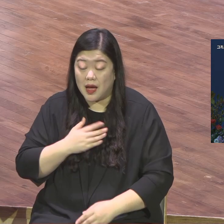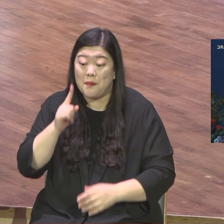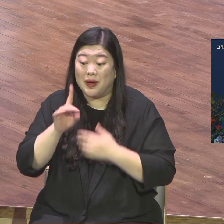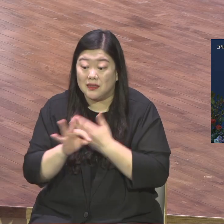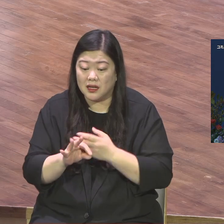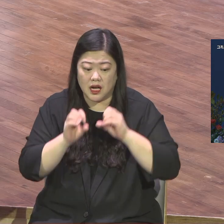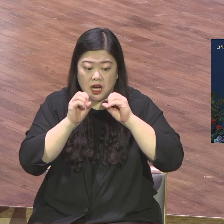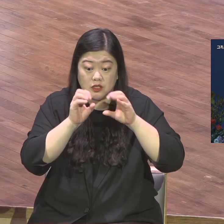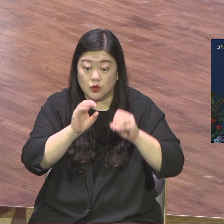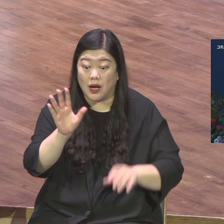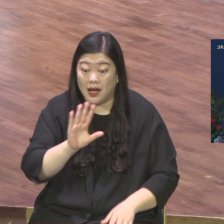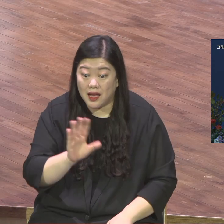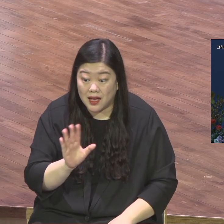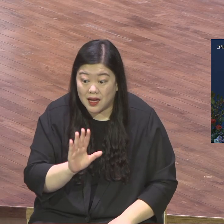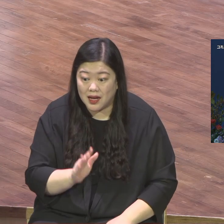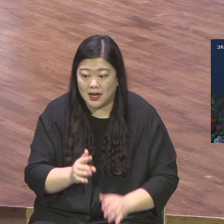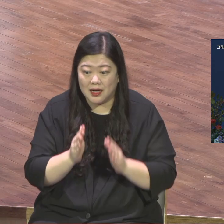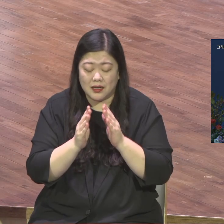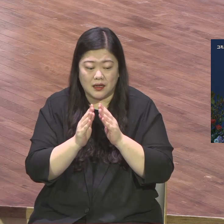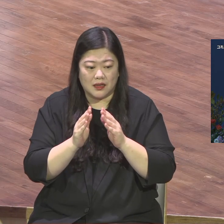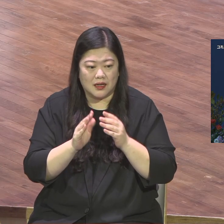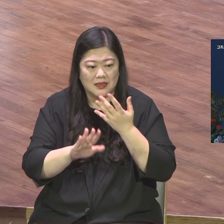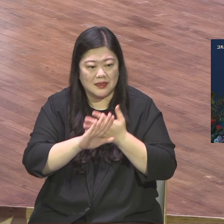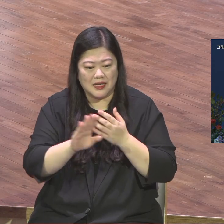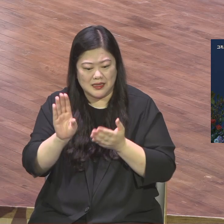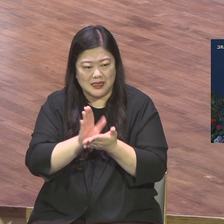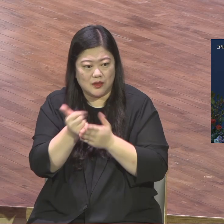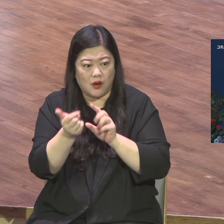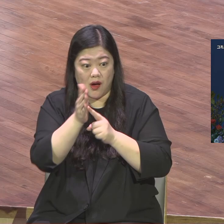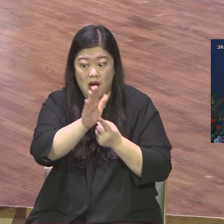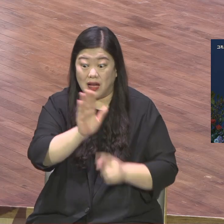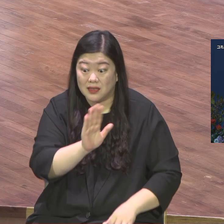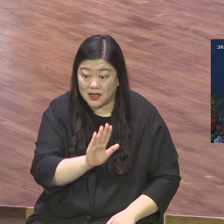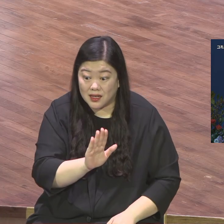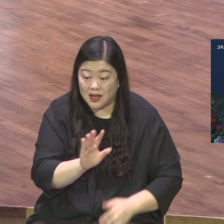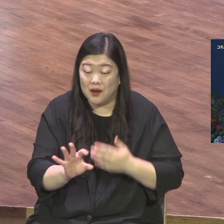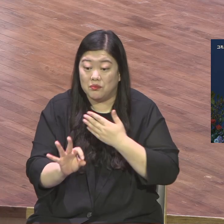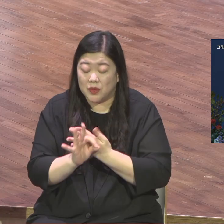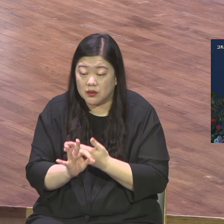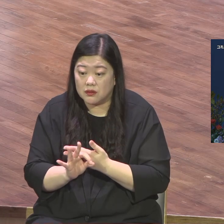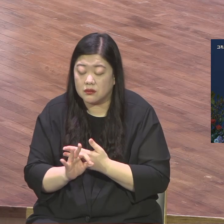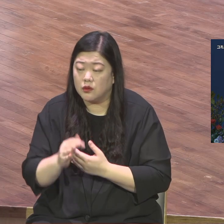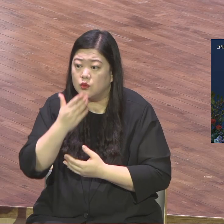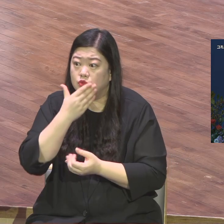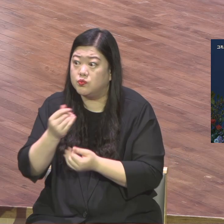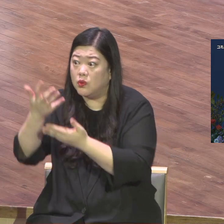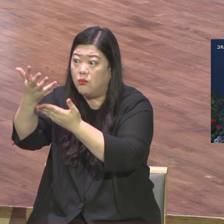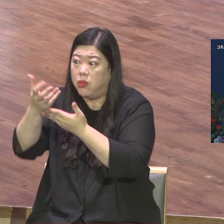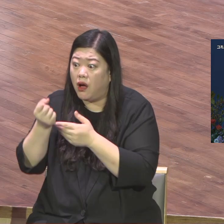못해요. 기도 응답 없어요. 그냥 불신자들처럼 열심히 살다가 끝나는 거예요.